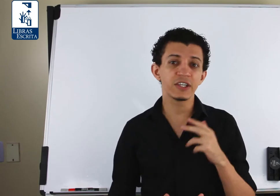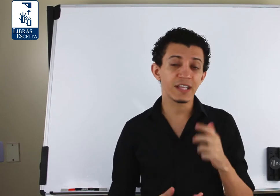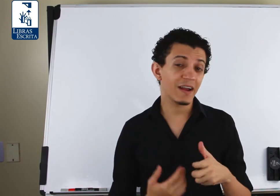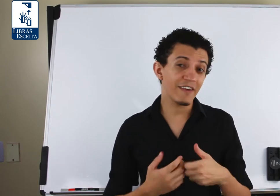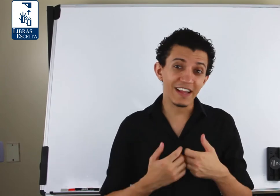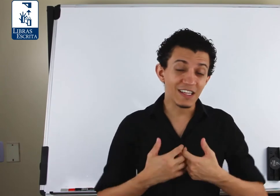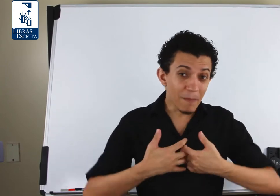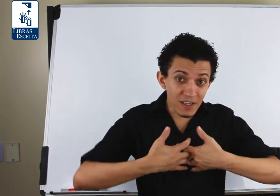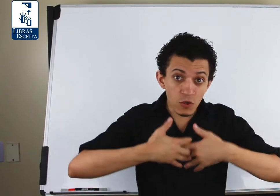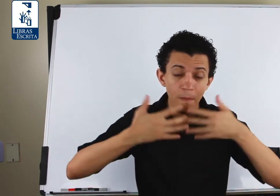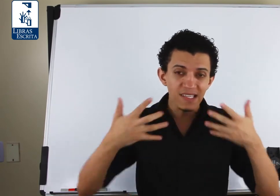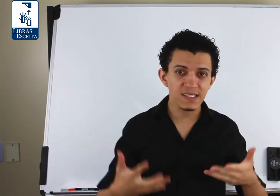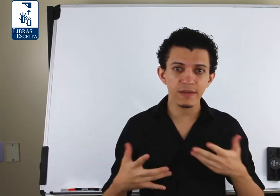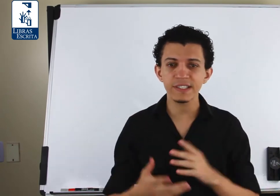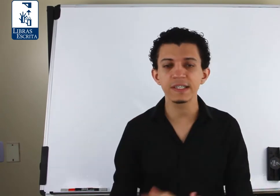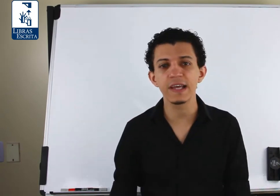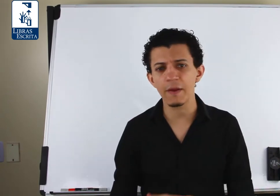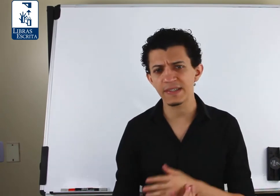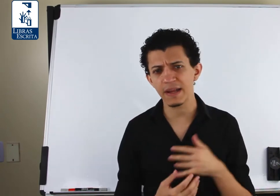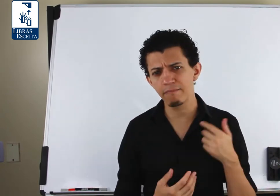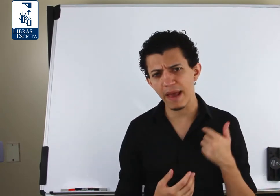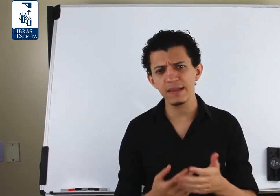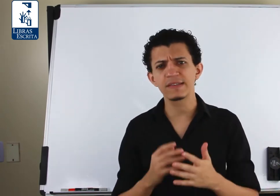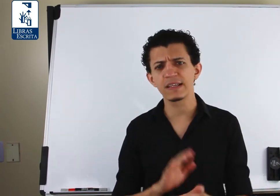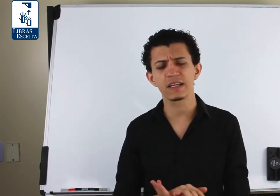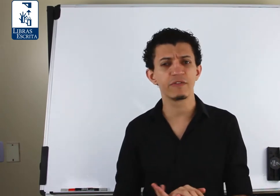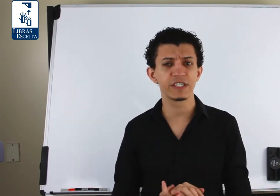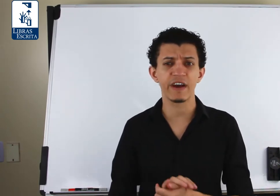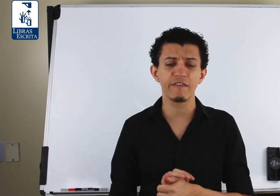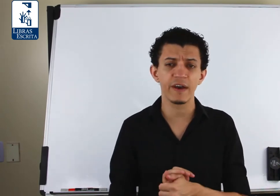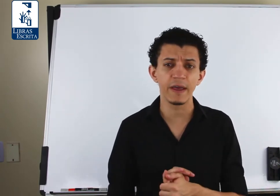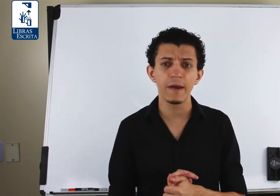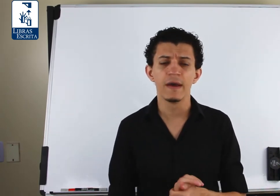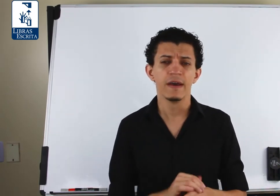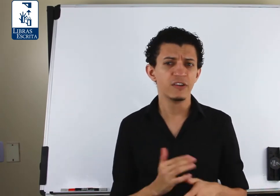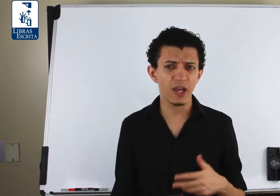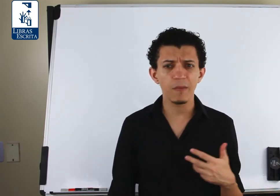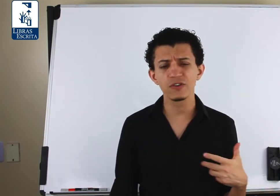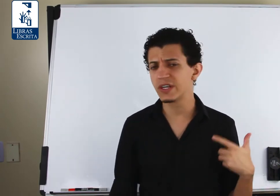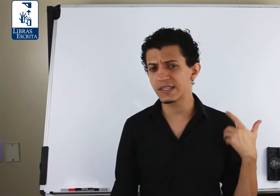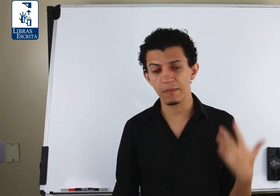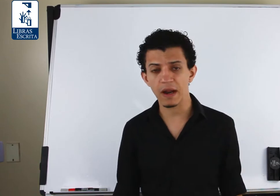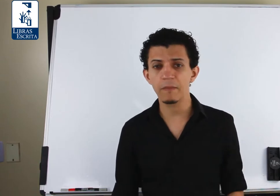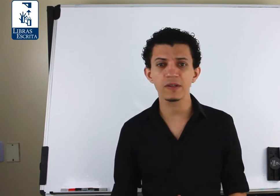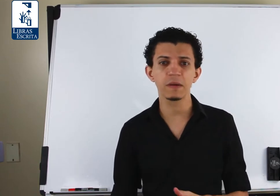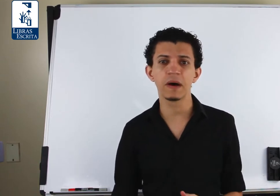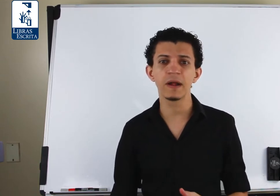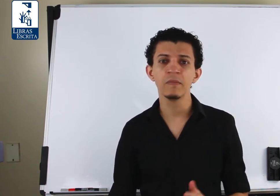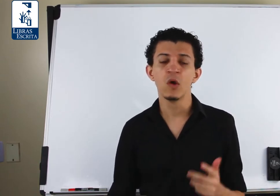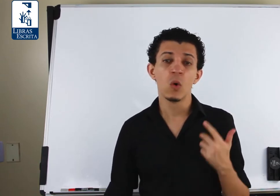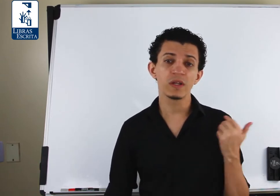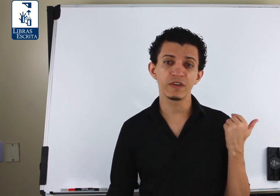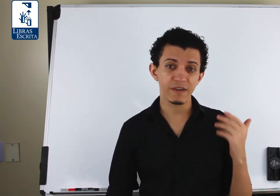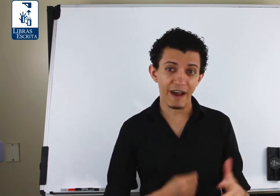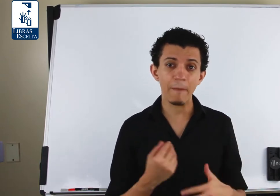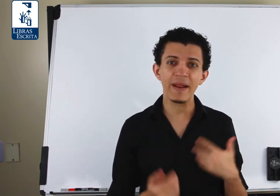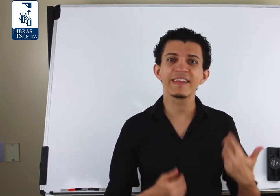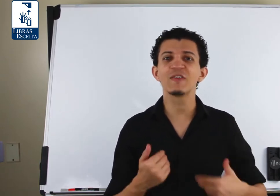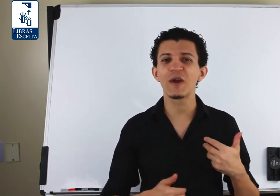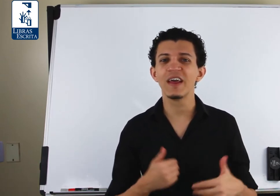gente está na verdade apenas começando essa série, uma série bem extensa que você vai ver aí dia após dia, semana após semana, onde você vai aprendendo aí